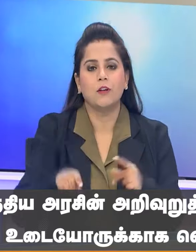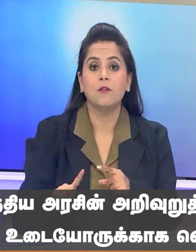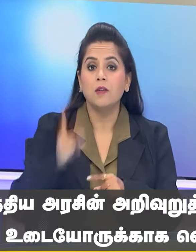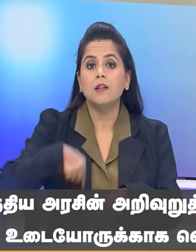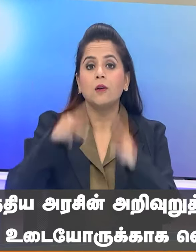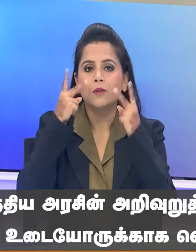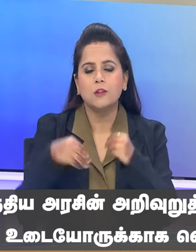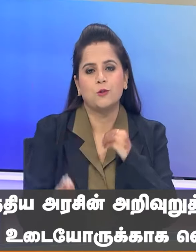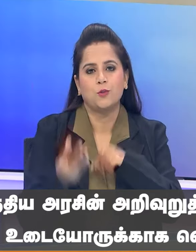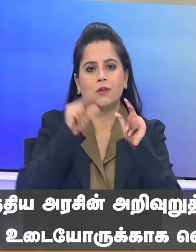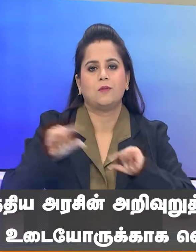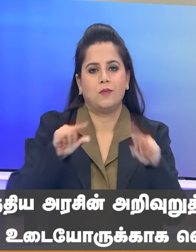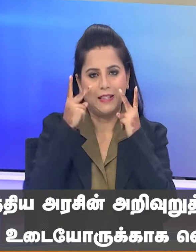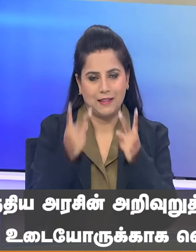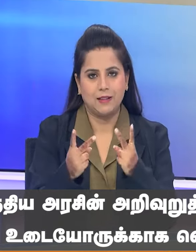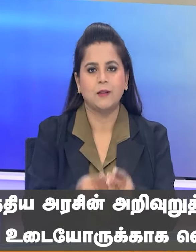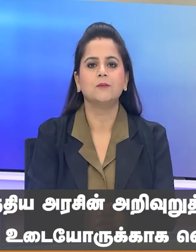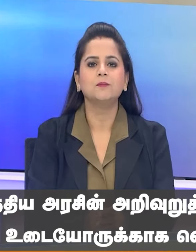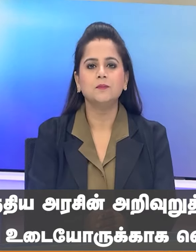देखेंगे सुबह की सुर्खियां